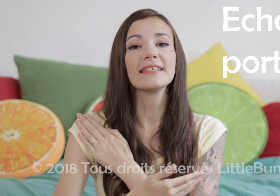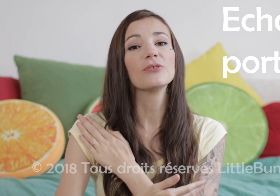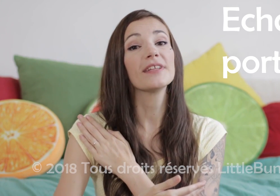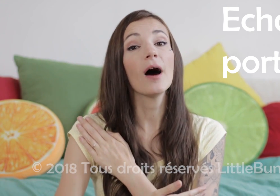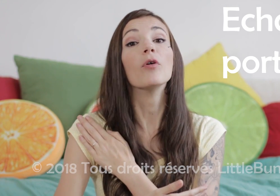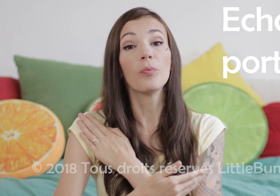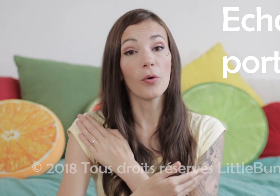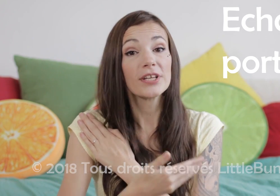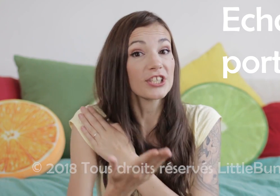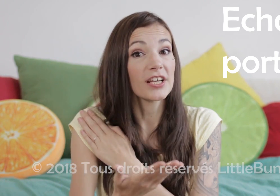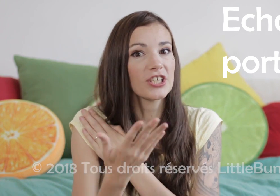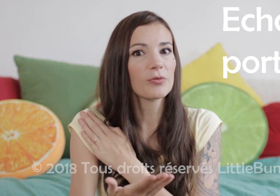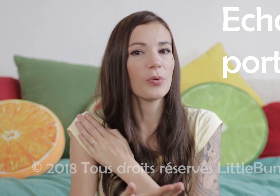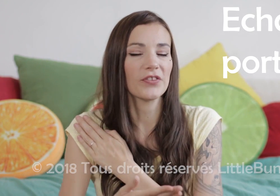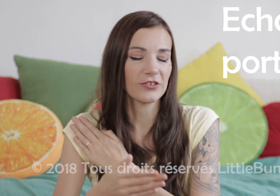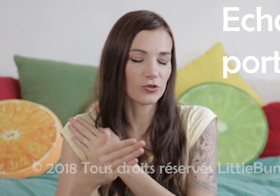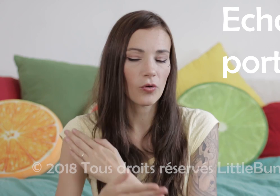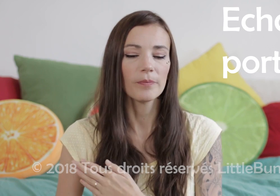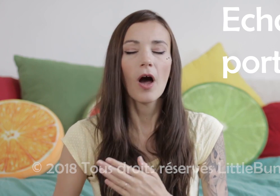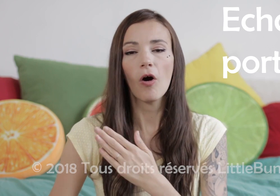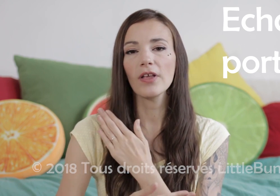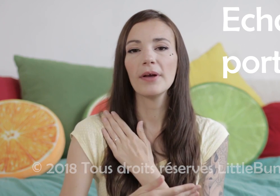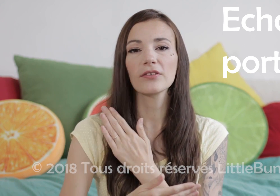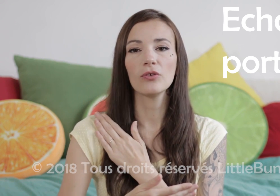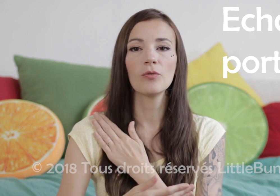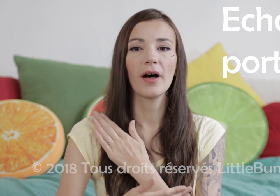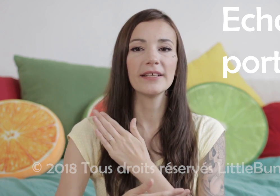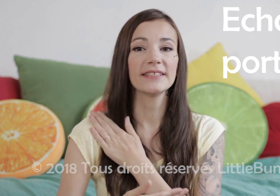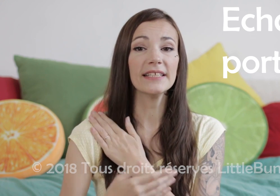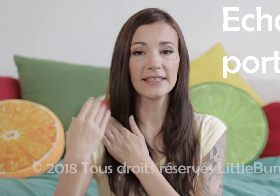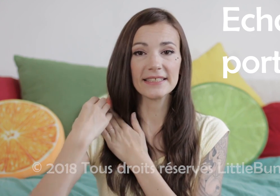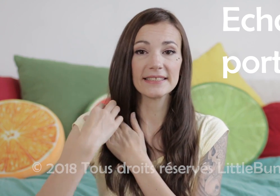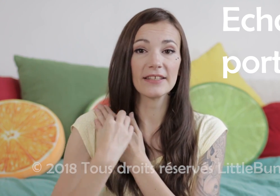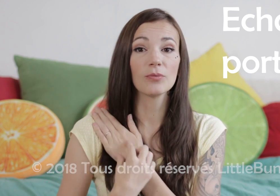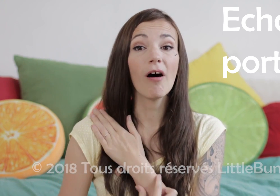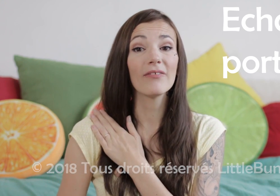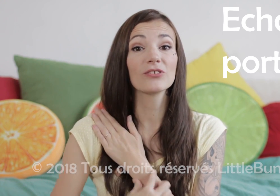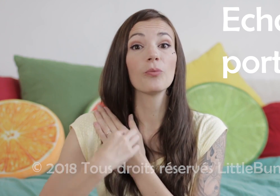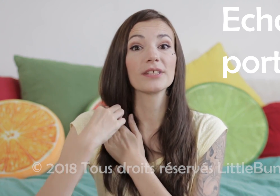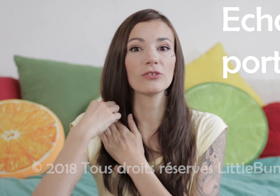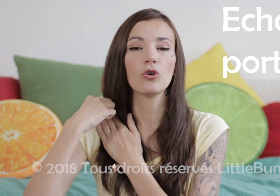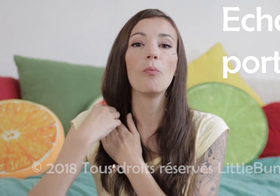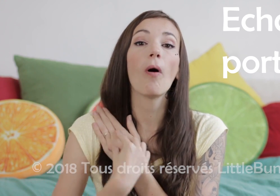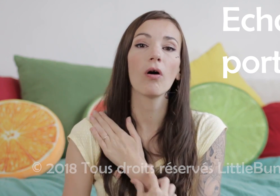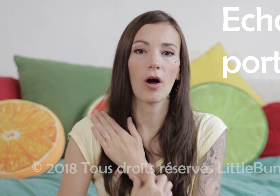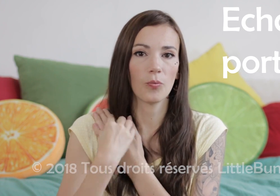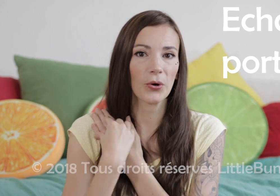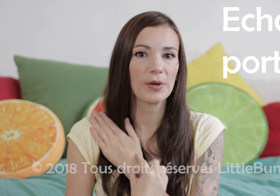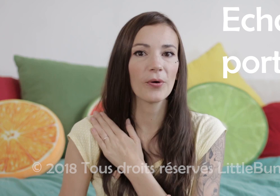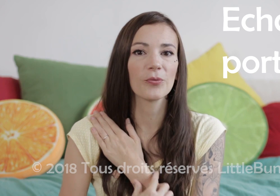le terme écharpe de portage. Donc, on vient mettre une main ici, cette main en fait représente le pan, le premier pan de